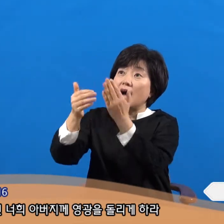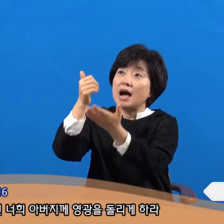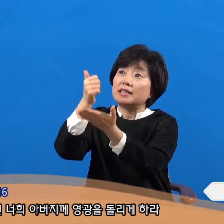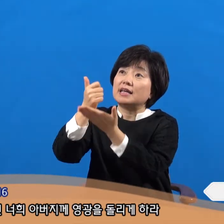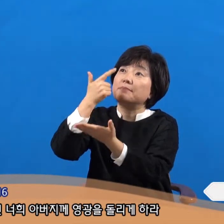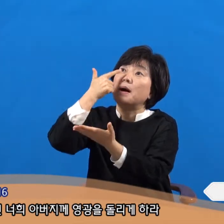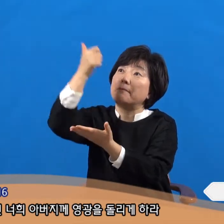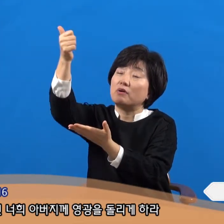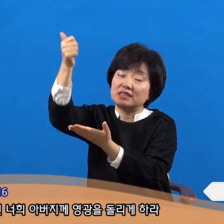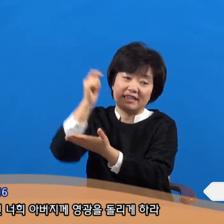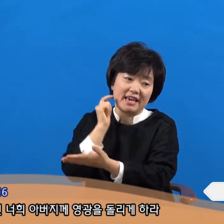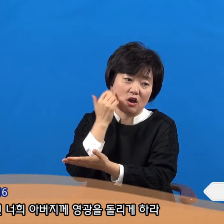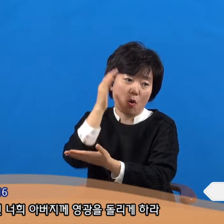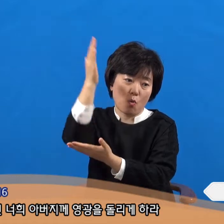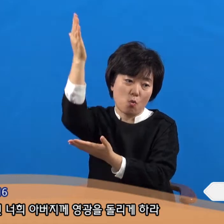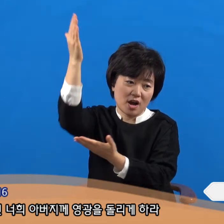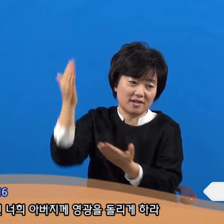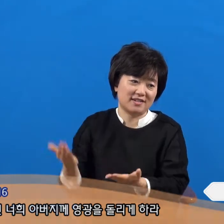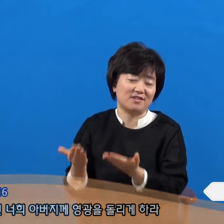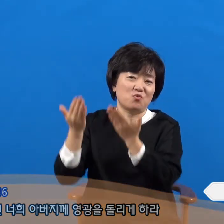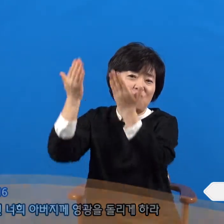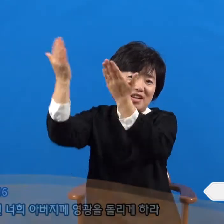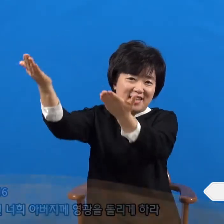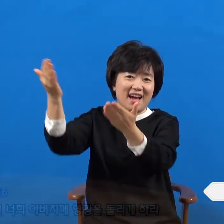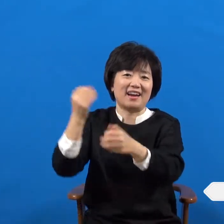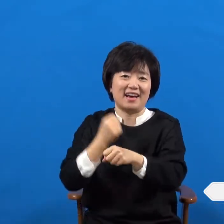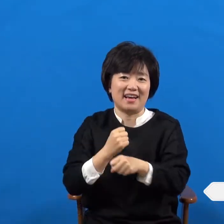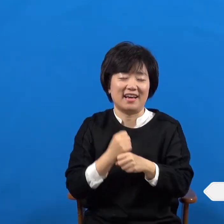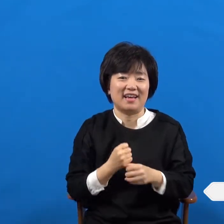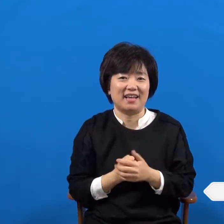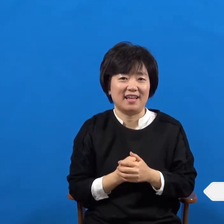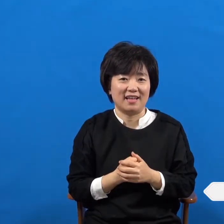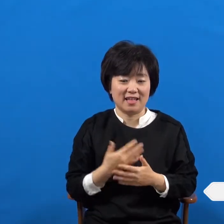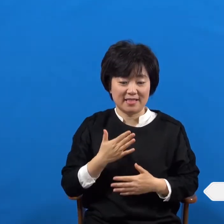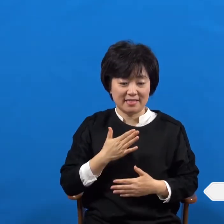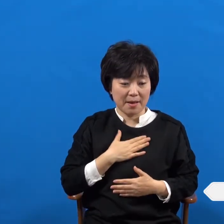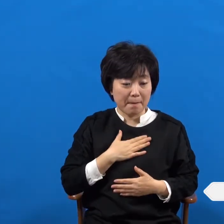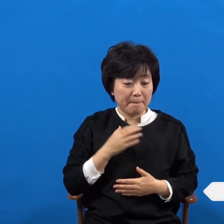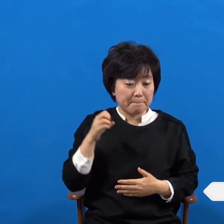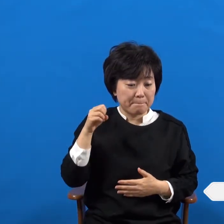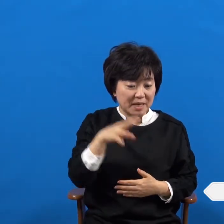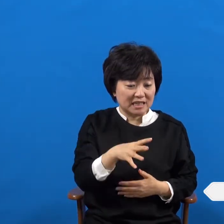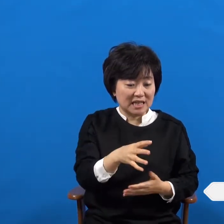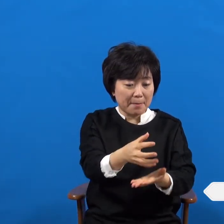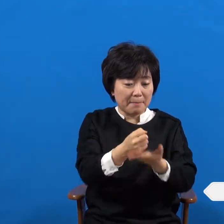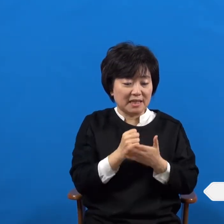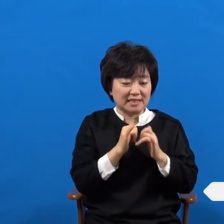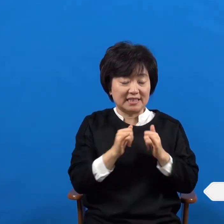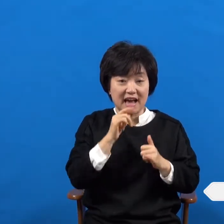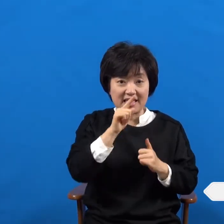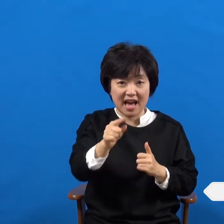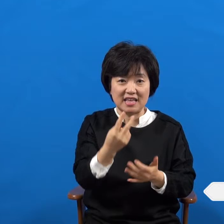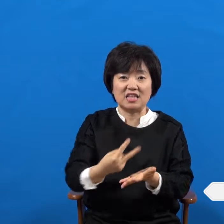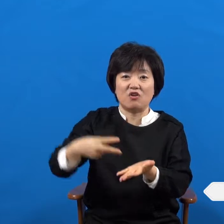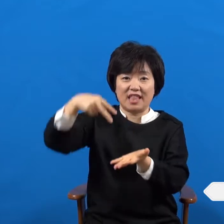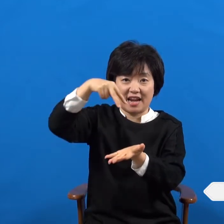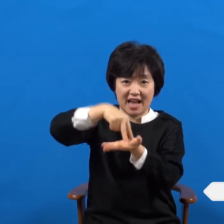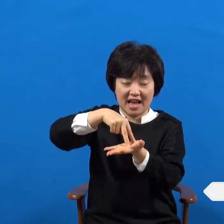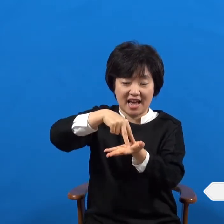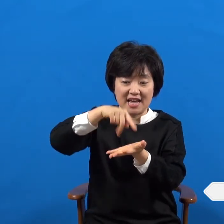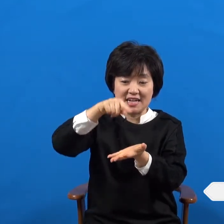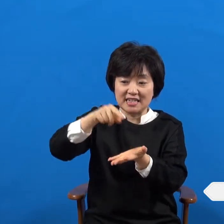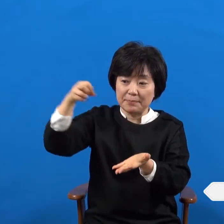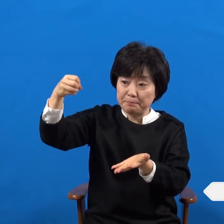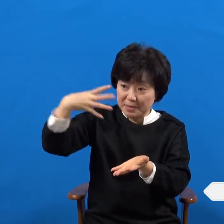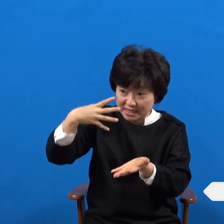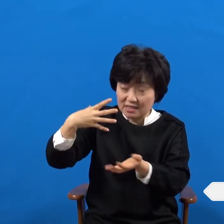아버지께 영광을 돌리게 하라. 빛을 받은 자여 일어나라. 그리고 그제 그